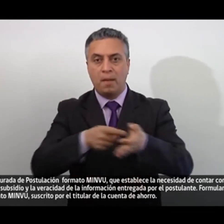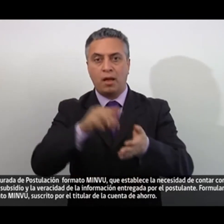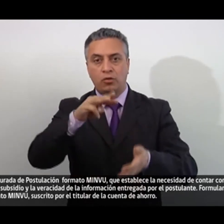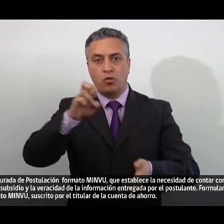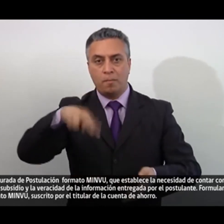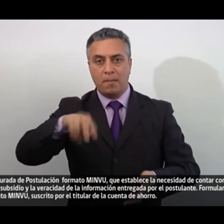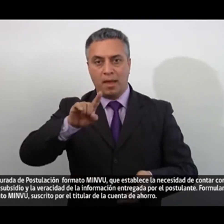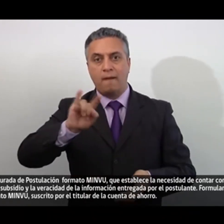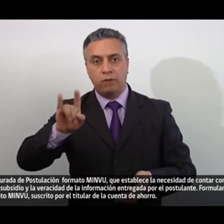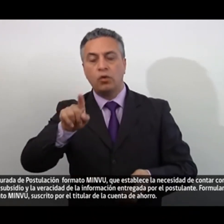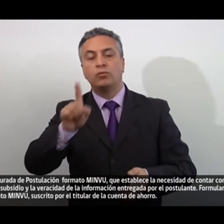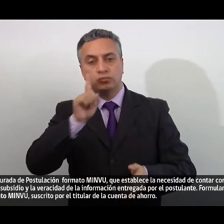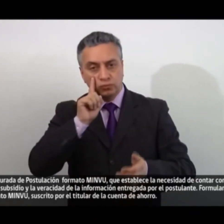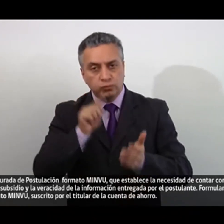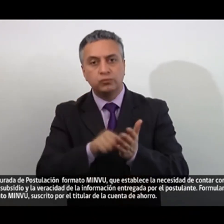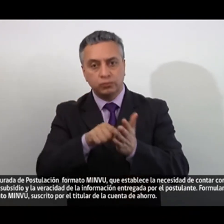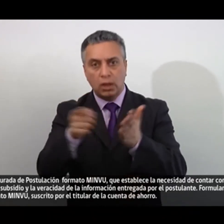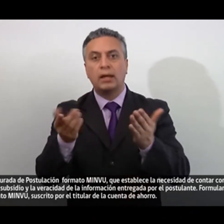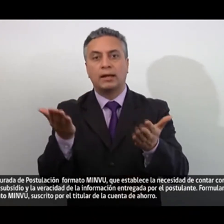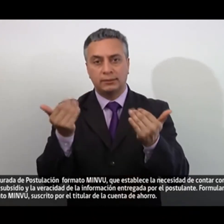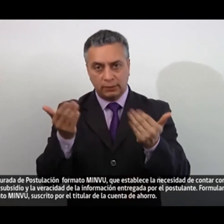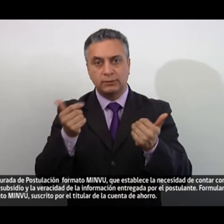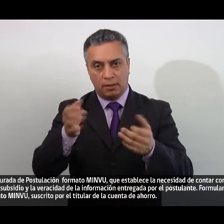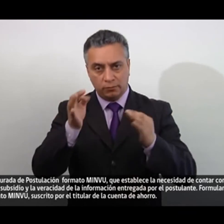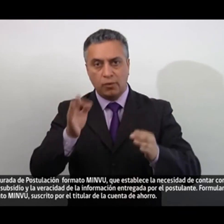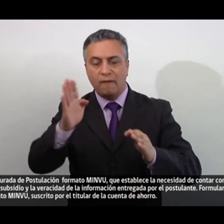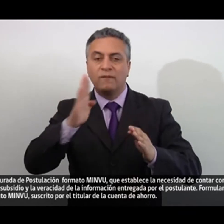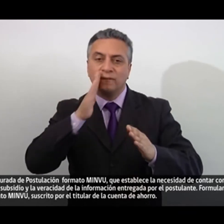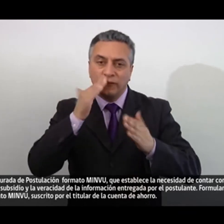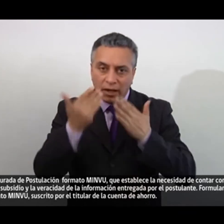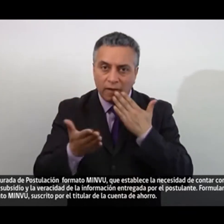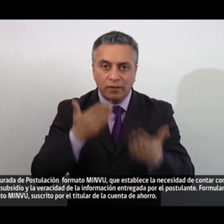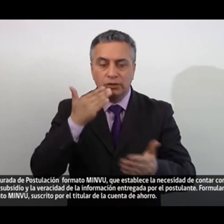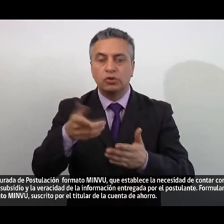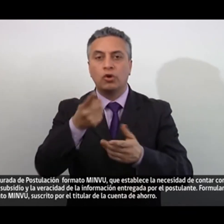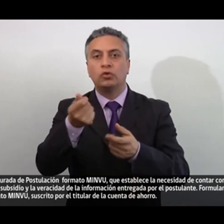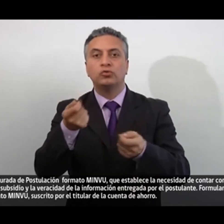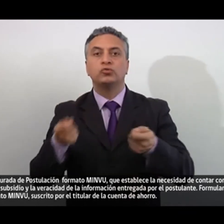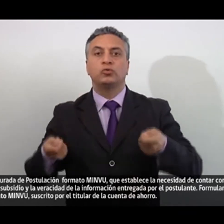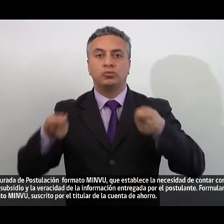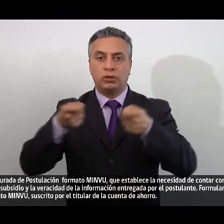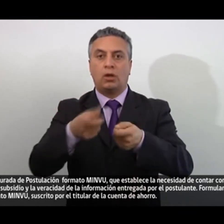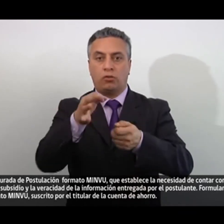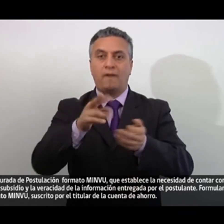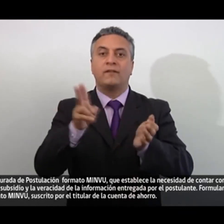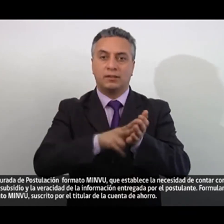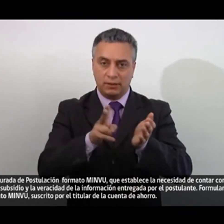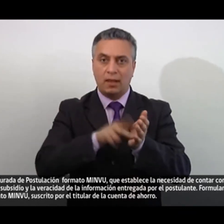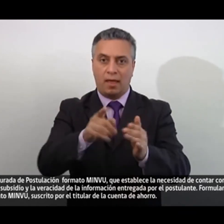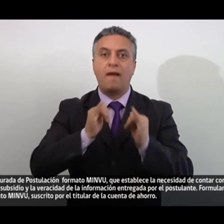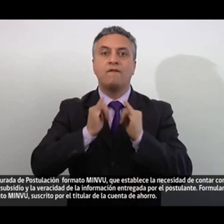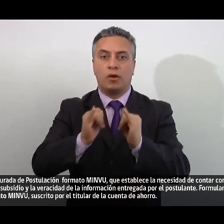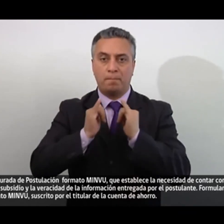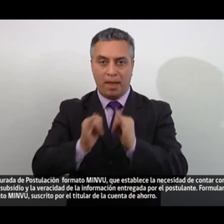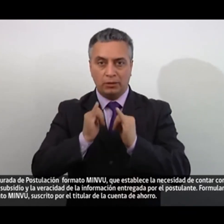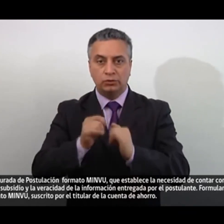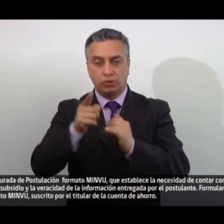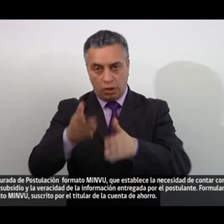MIMBU, que establece la necesidad de contar con el beneficio del subsidio y la veracidad de la información entregada